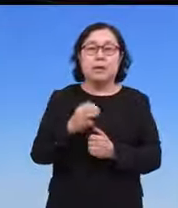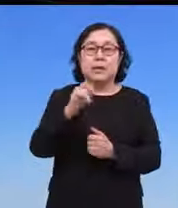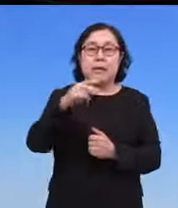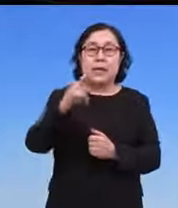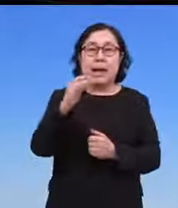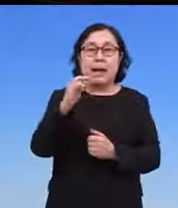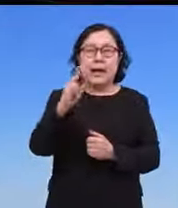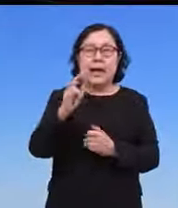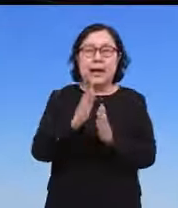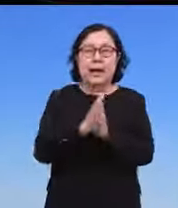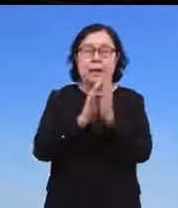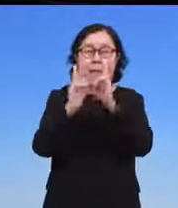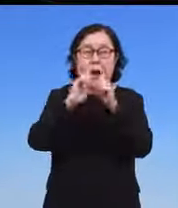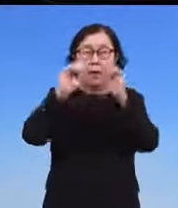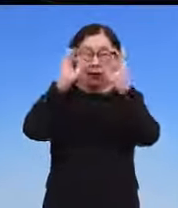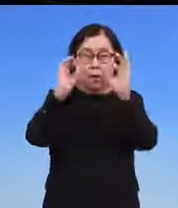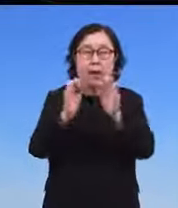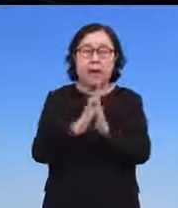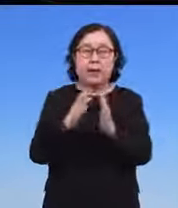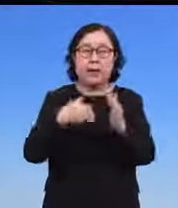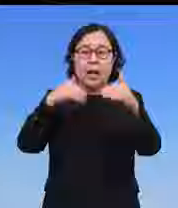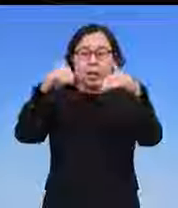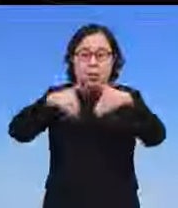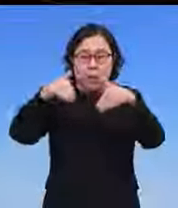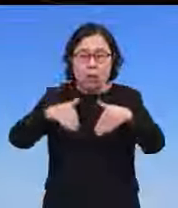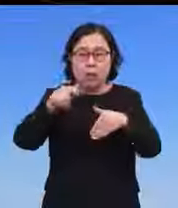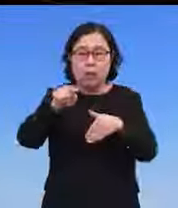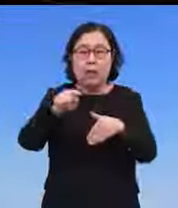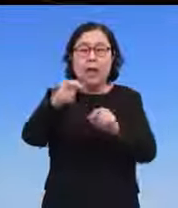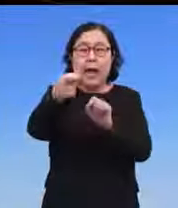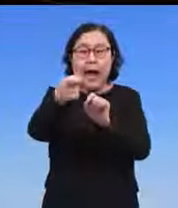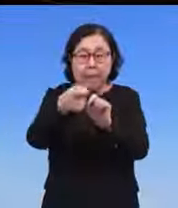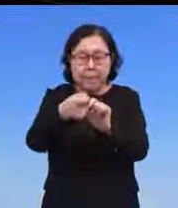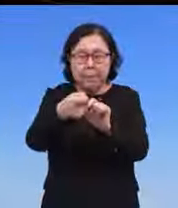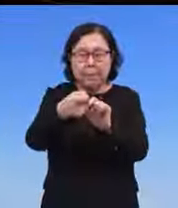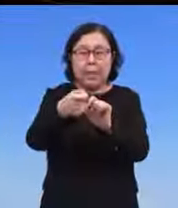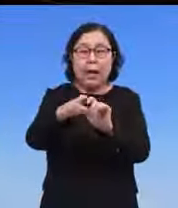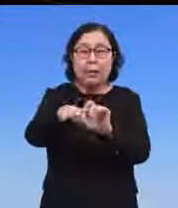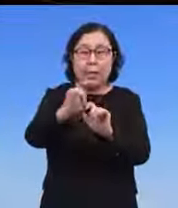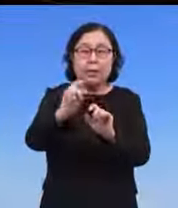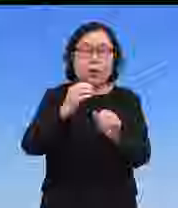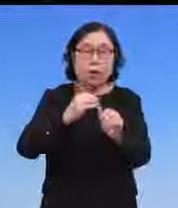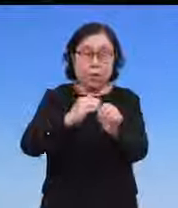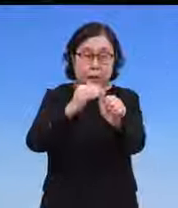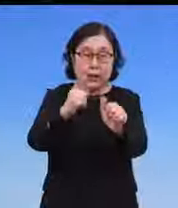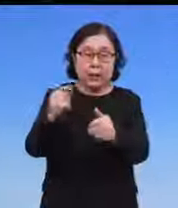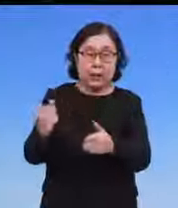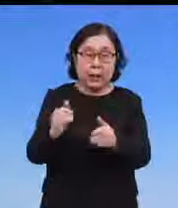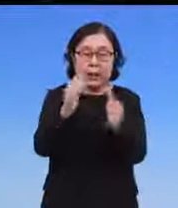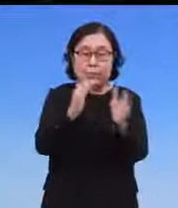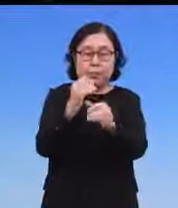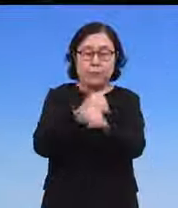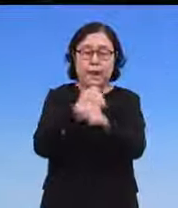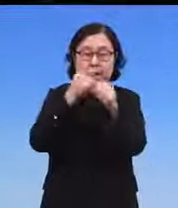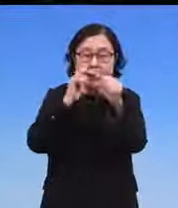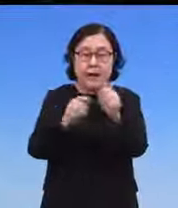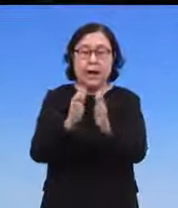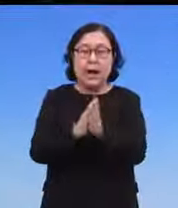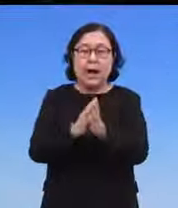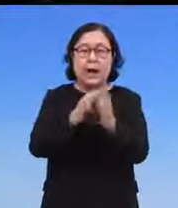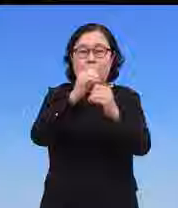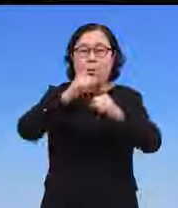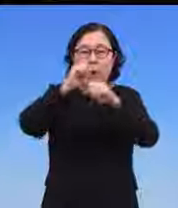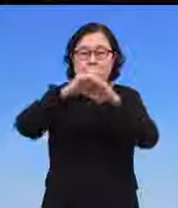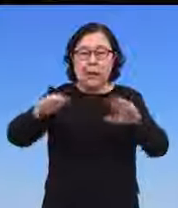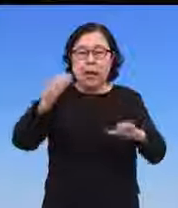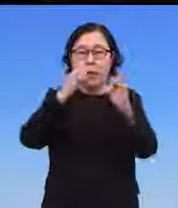말씀입니다. 선지자 이사야의 글을 보라. 내가 내 사자를 내 앞에 보내노니 그가 내 길을 준비하리라. 광야에 외치는